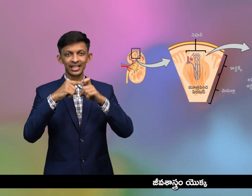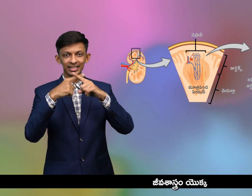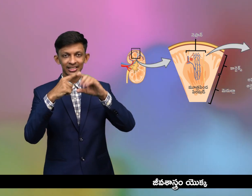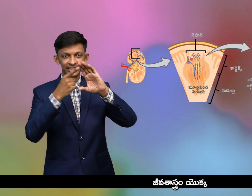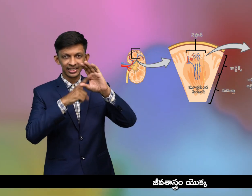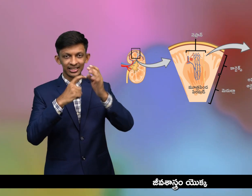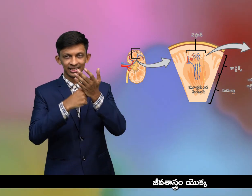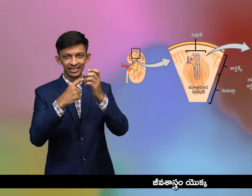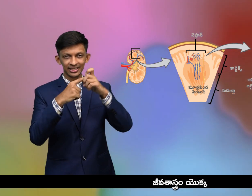జీవశాస్త్రం యొక్క